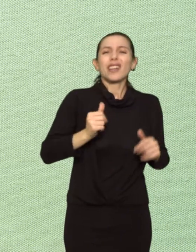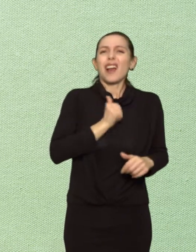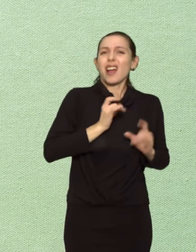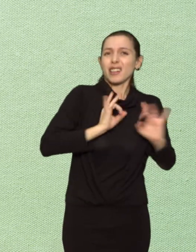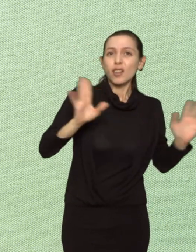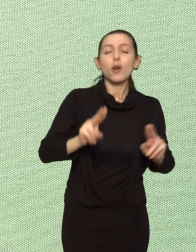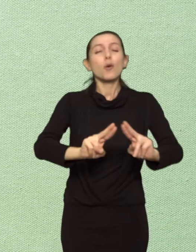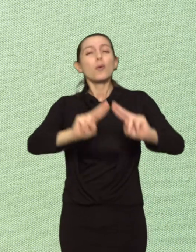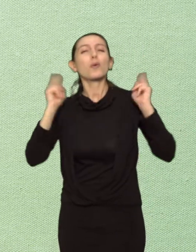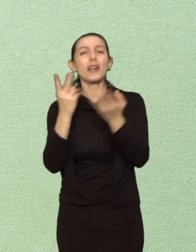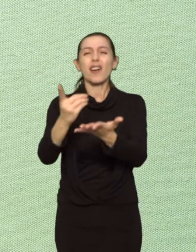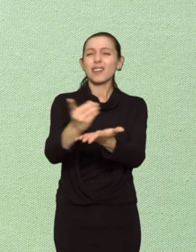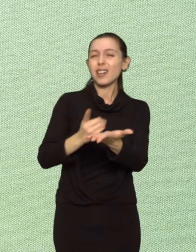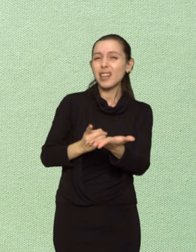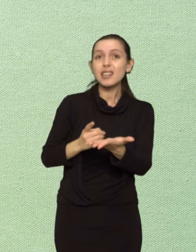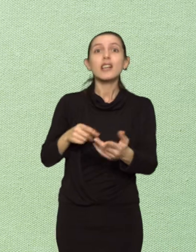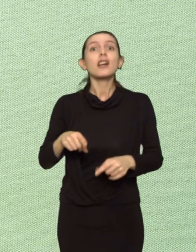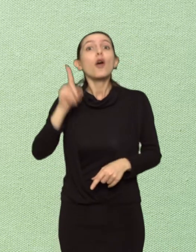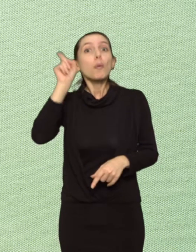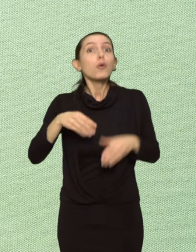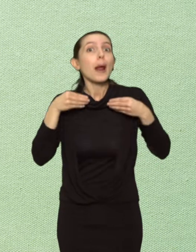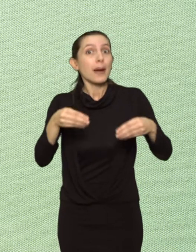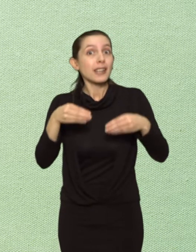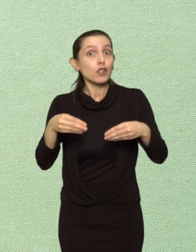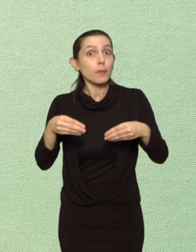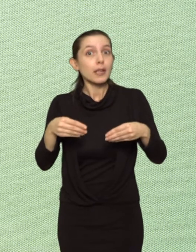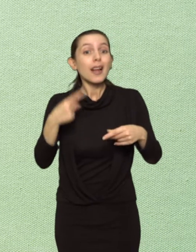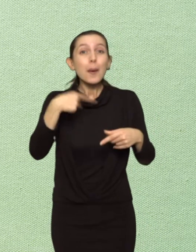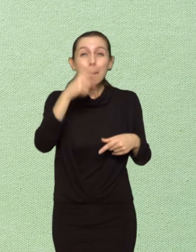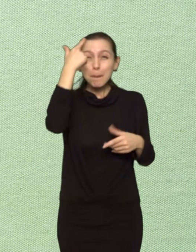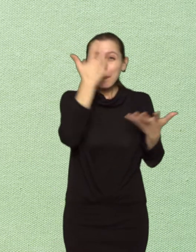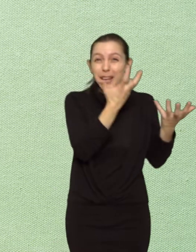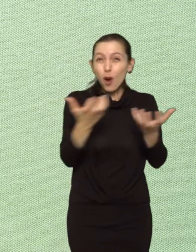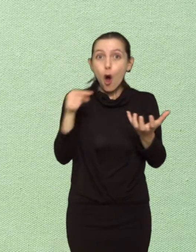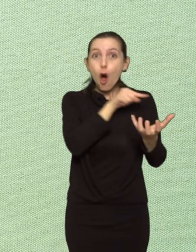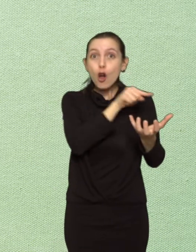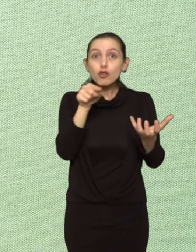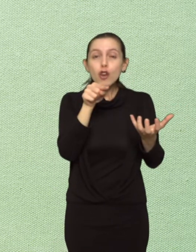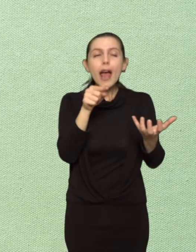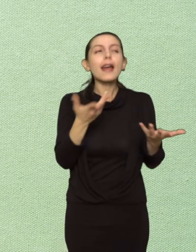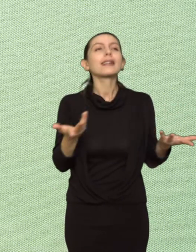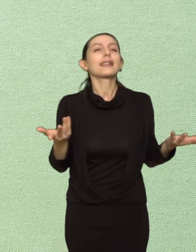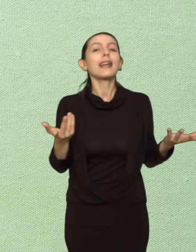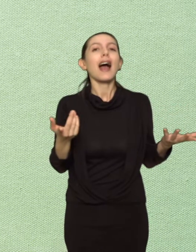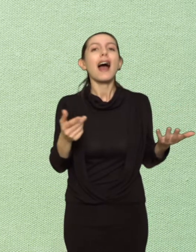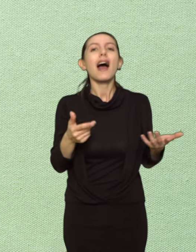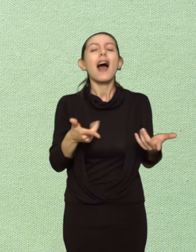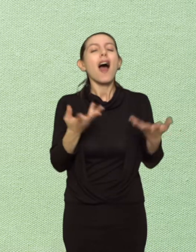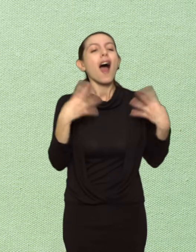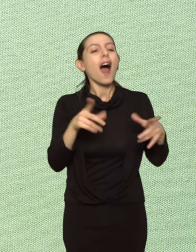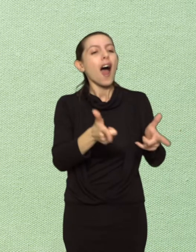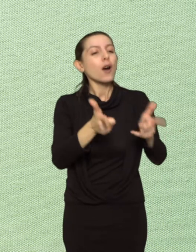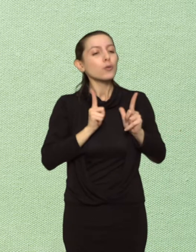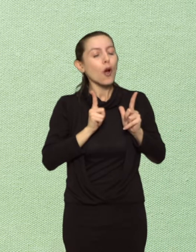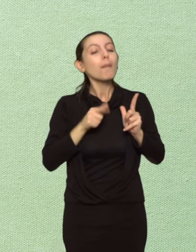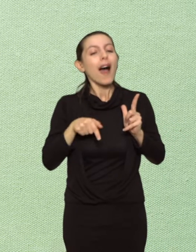di universal design e di partecipazione. Sono tutti concetti che aiutano poi la realizzazione